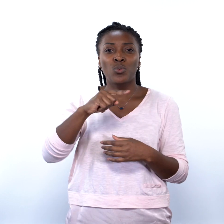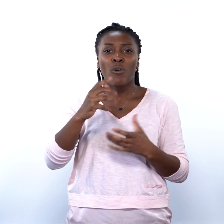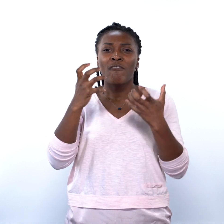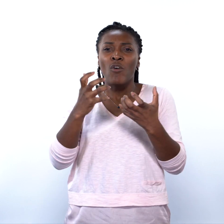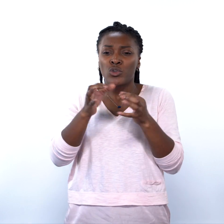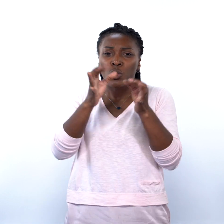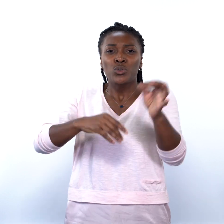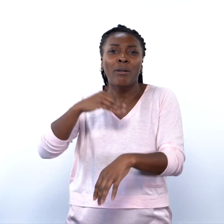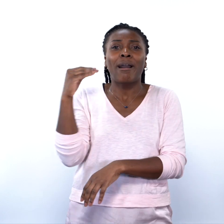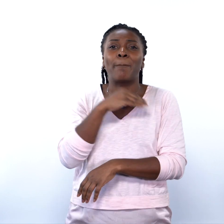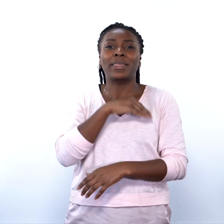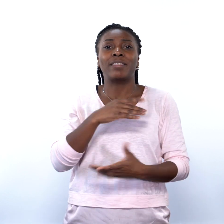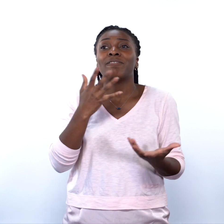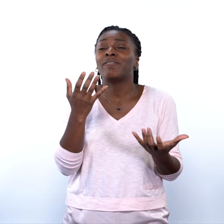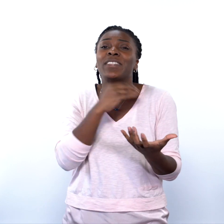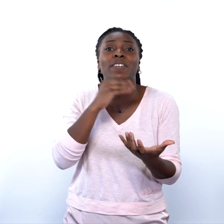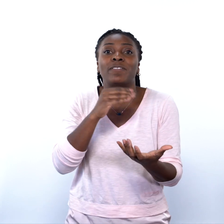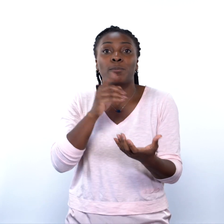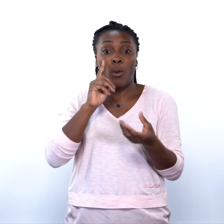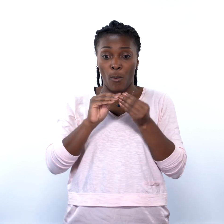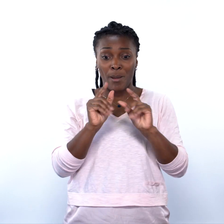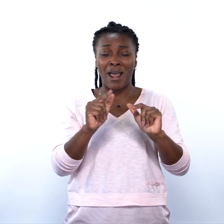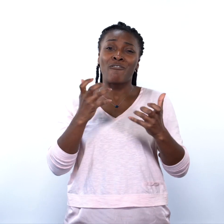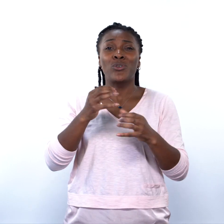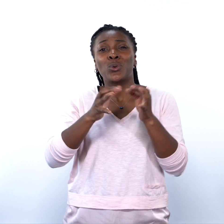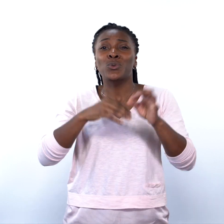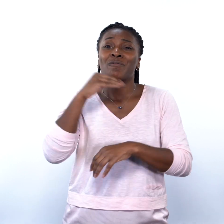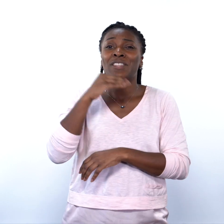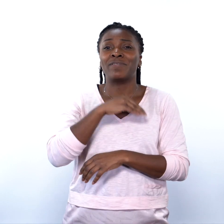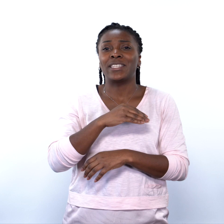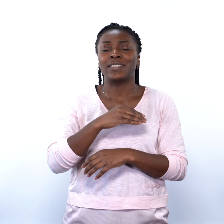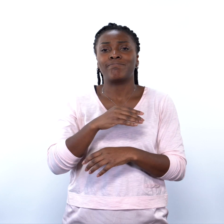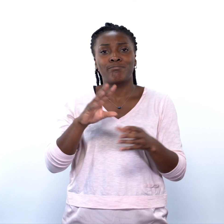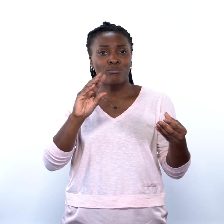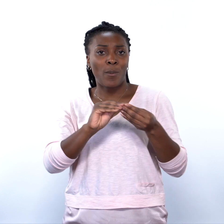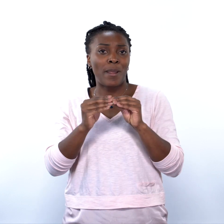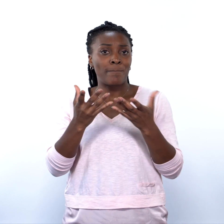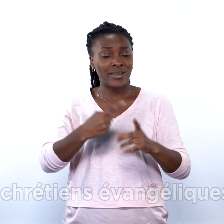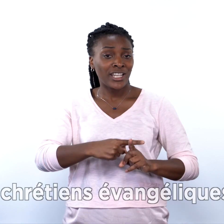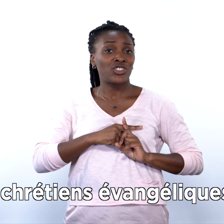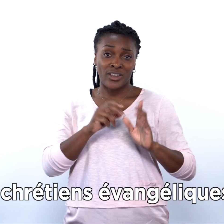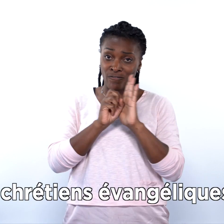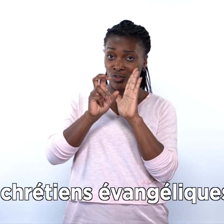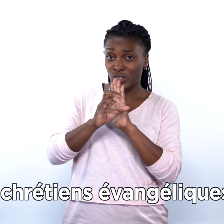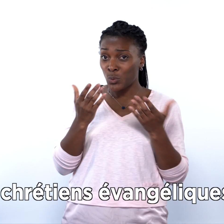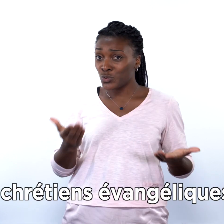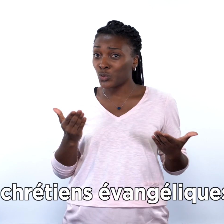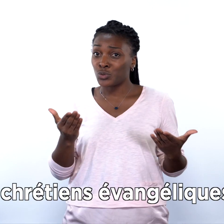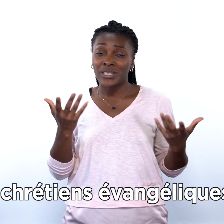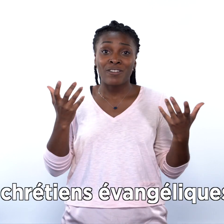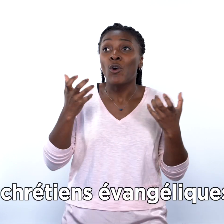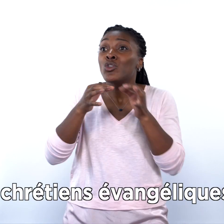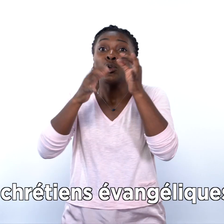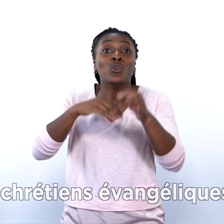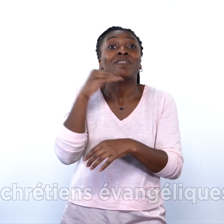concrets. Je pense qu'une grande partie des chrétiens évangéliques aujourd'hui cherchent dans